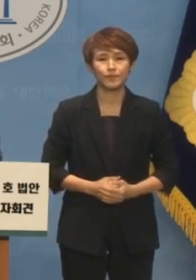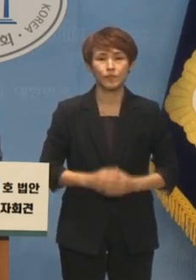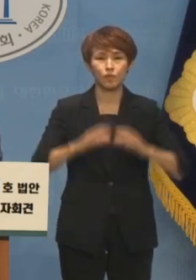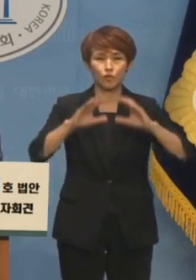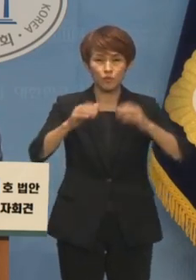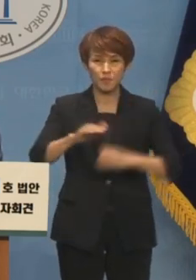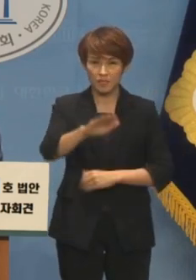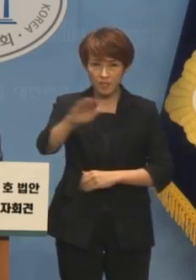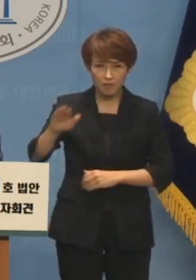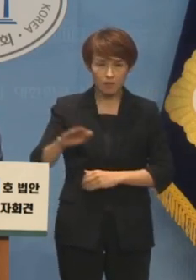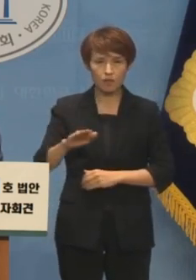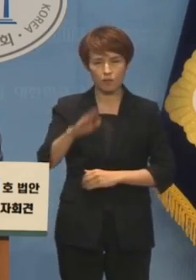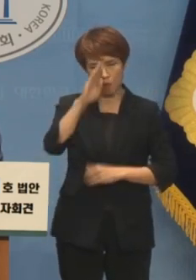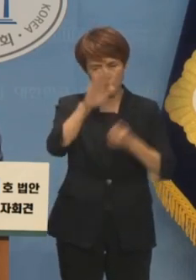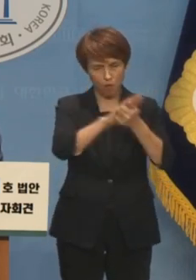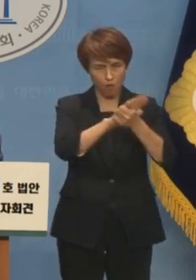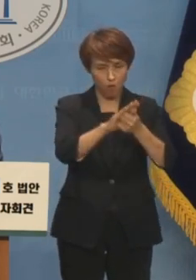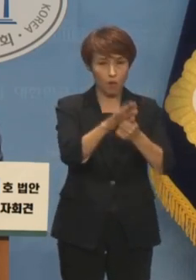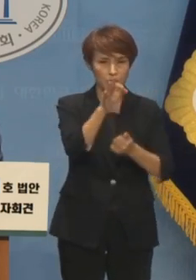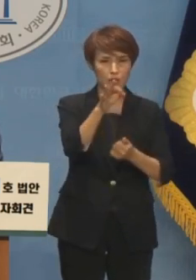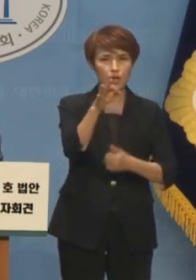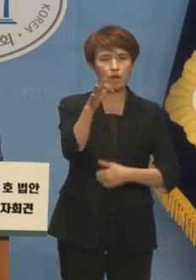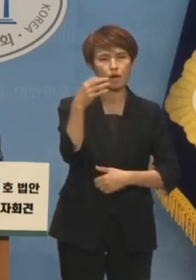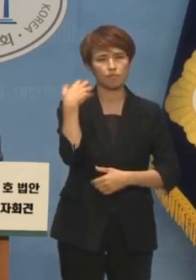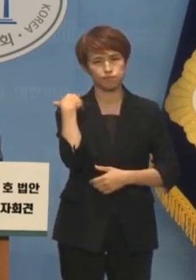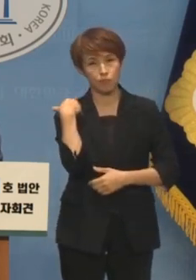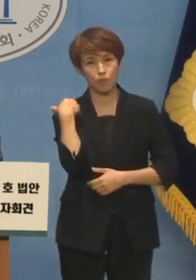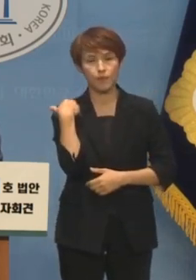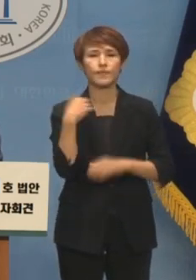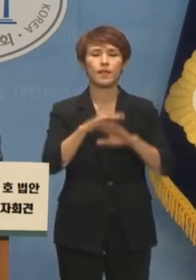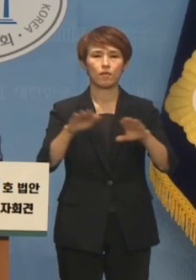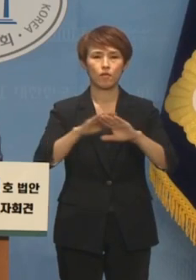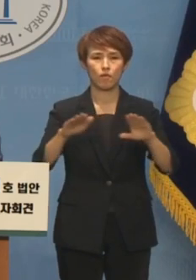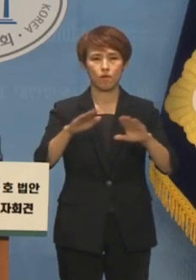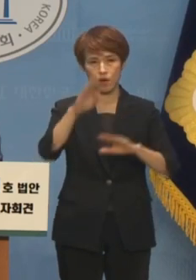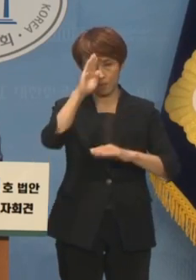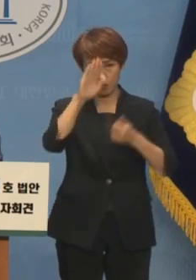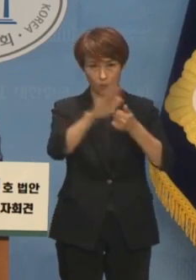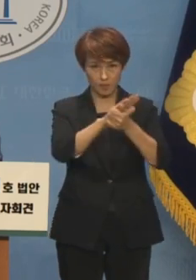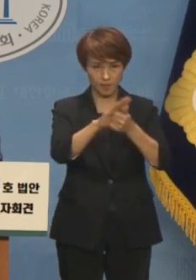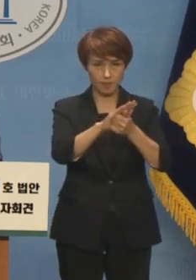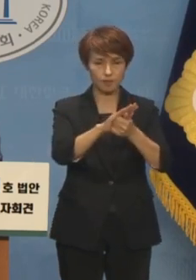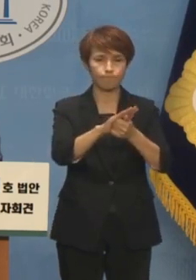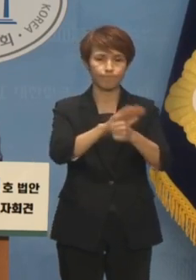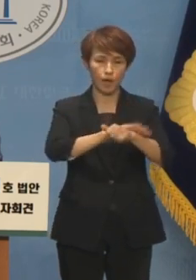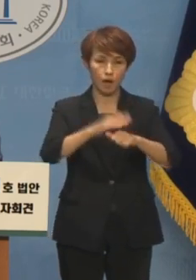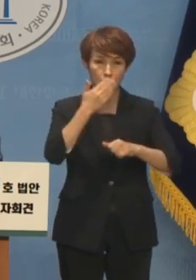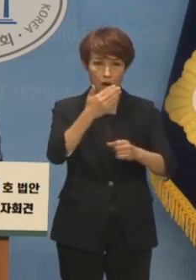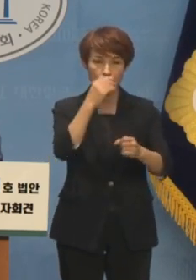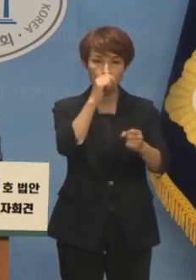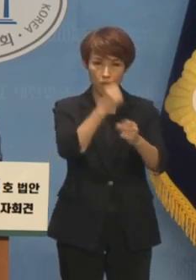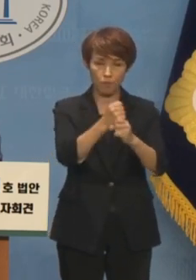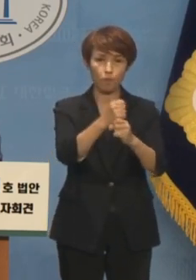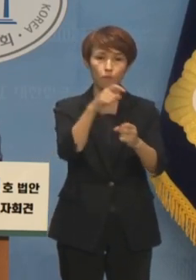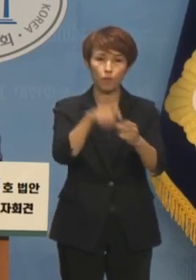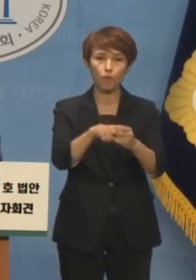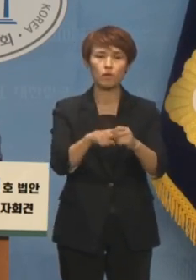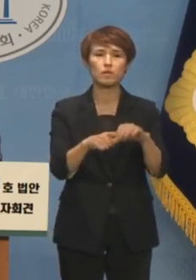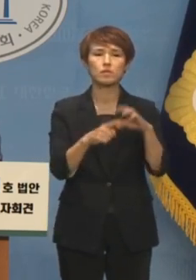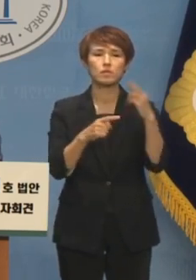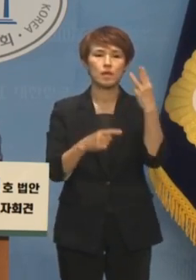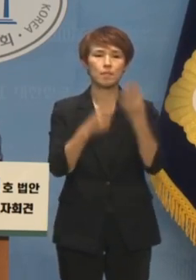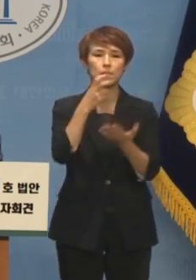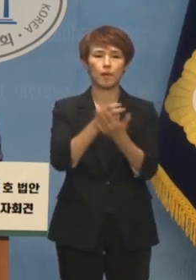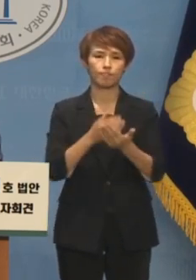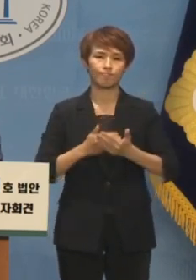국민의 간병비 고통 해결과 간병 서비스 질 향상을 위한 간병비 급여화 3법 발의